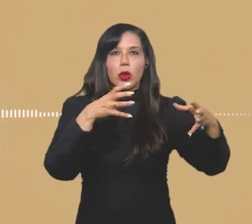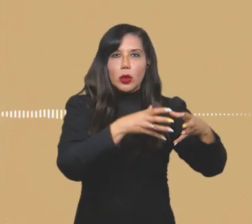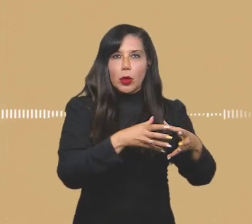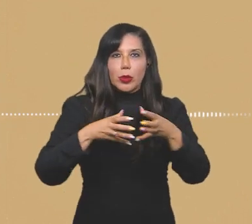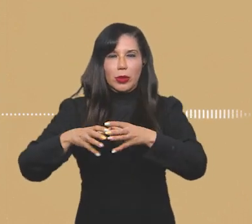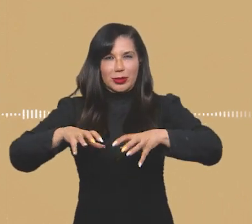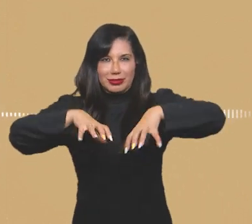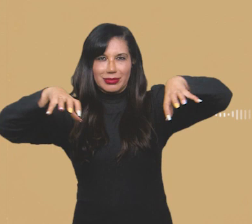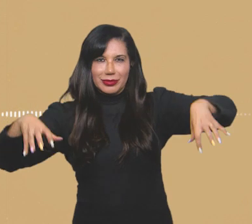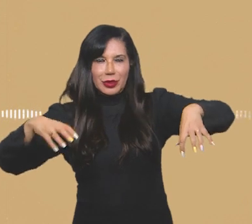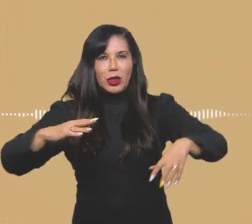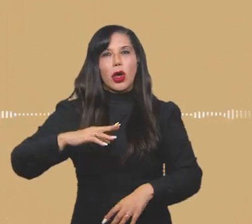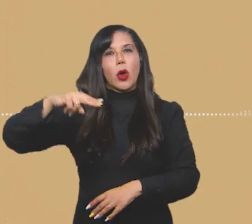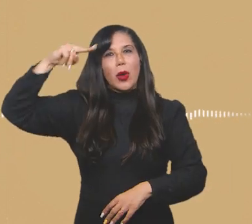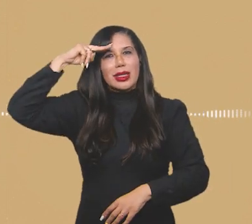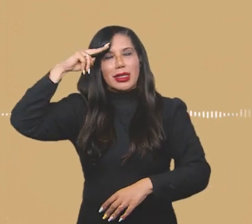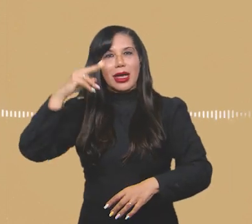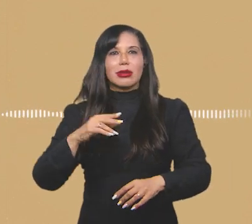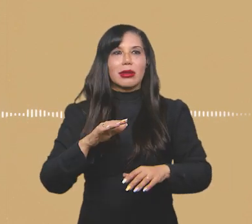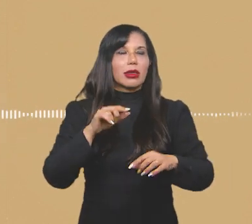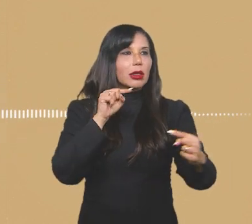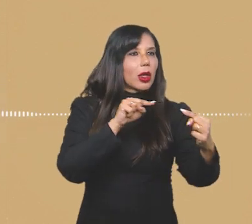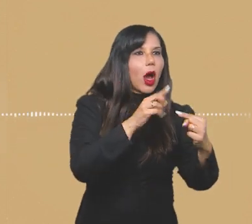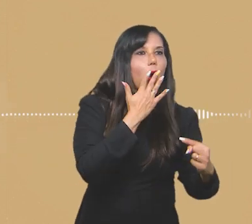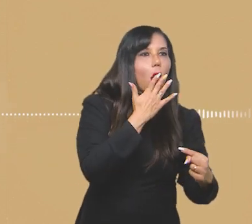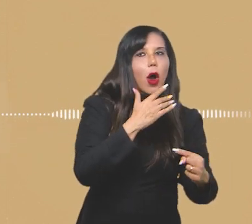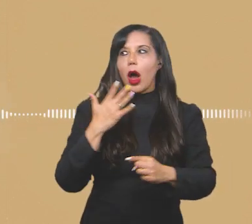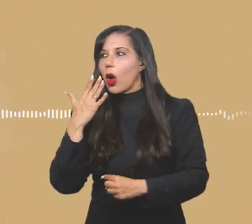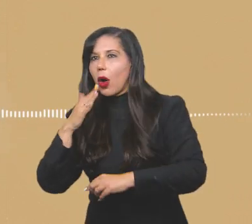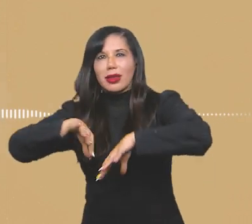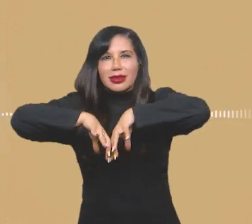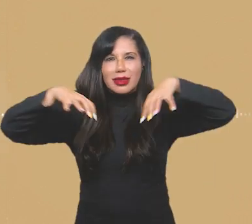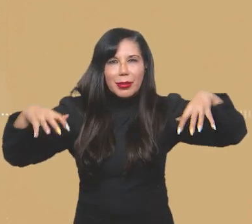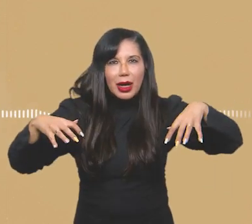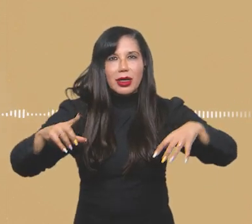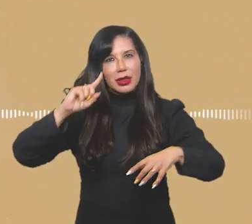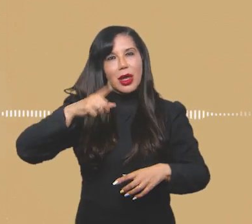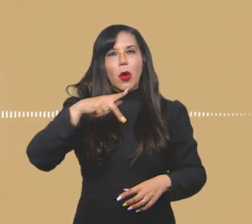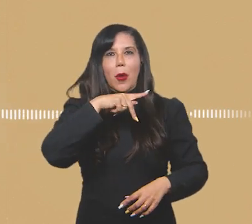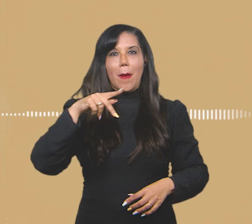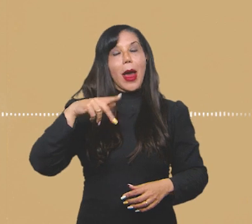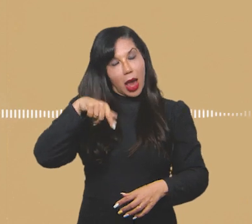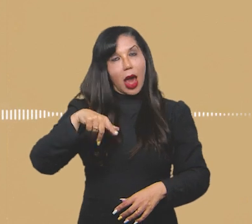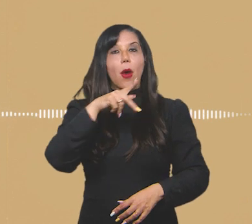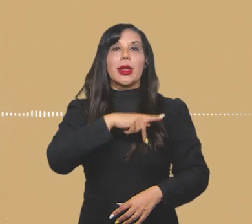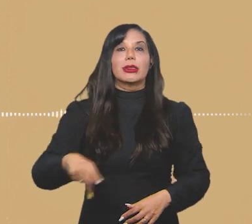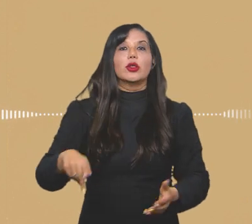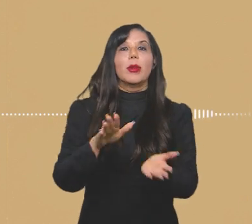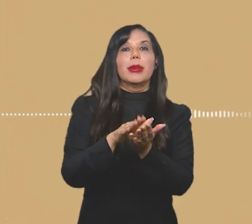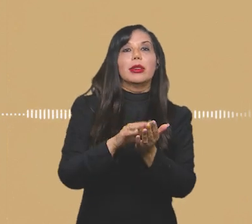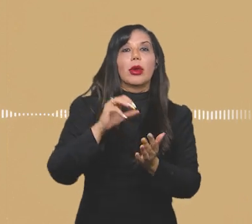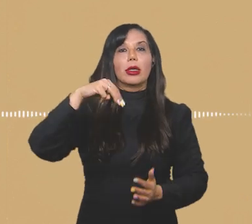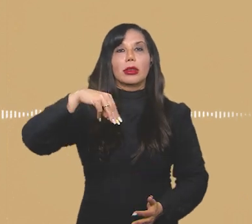divisão de pelotões do Exército de acordo com o acordo de soldados, imposta por ofício do presidente da província de Pernambuco,